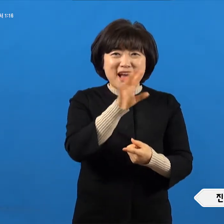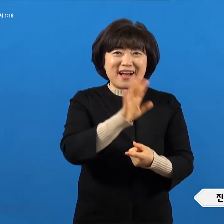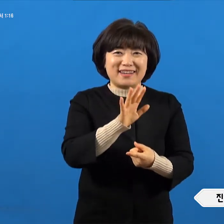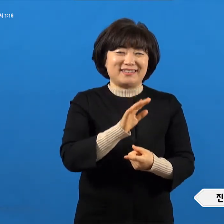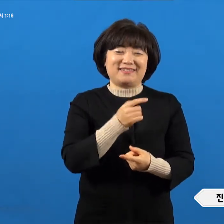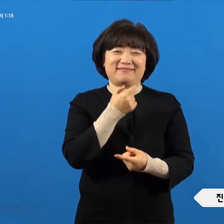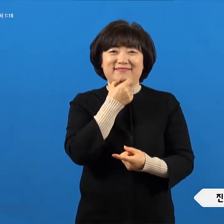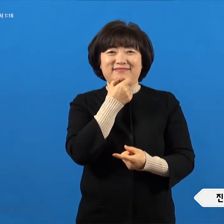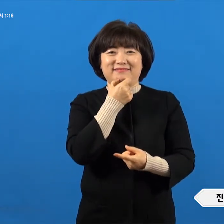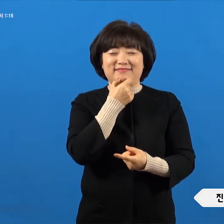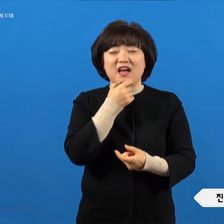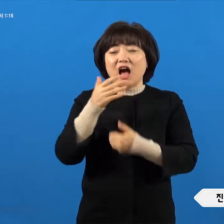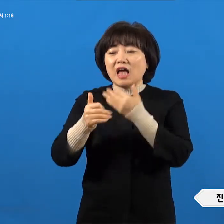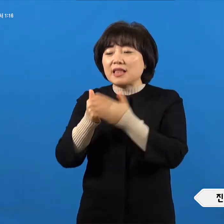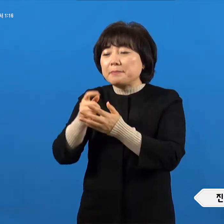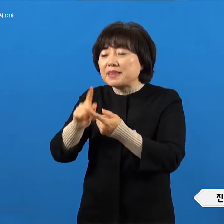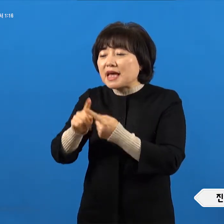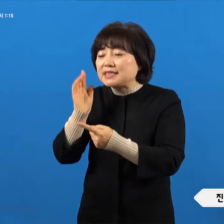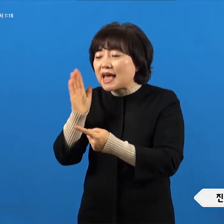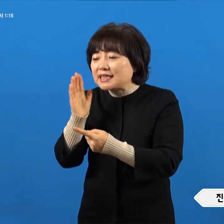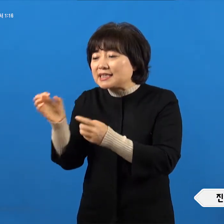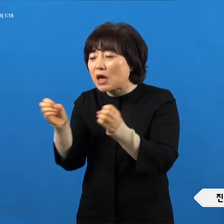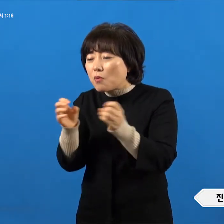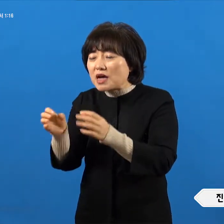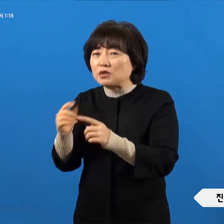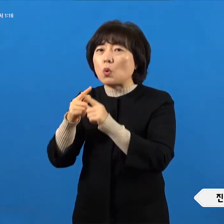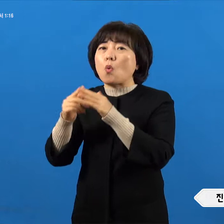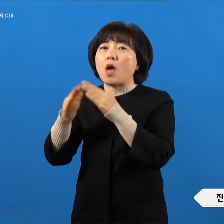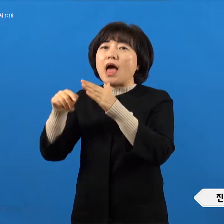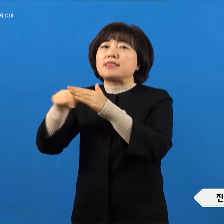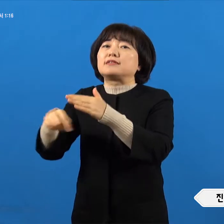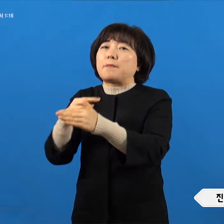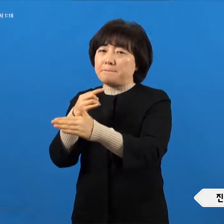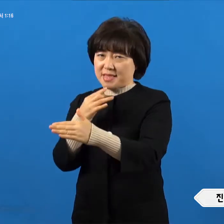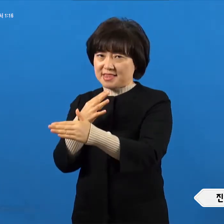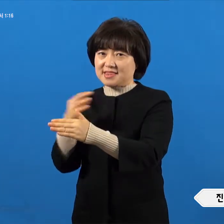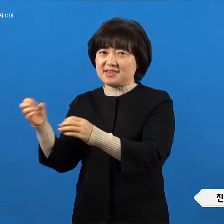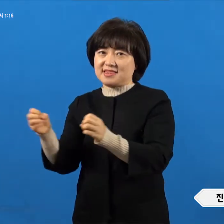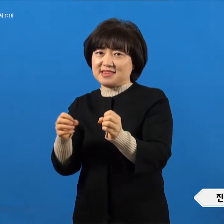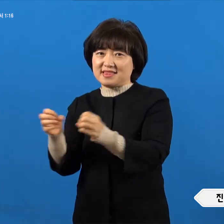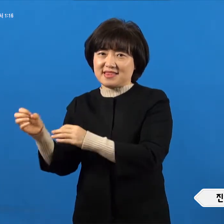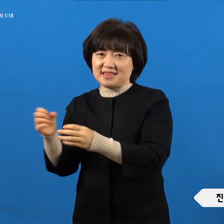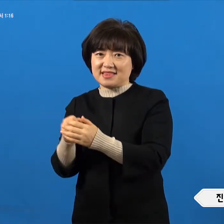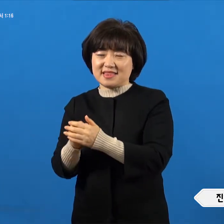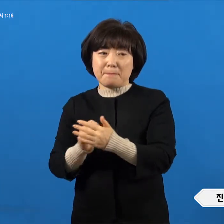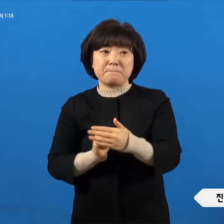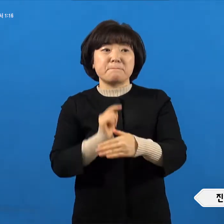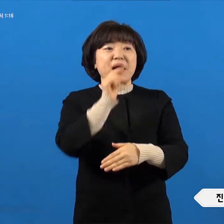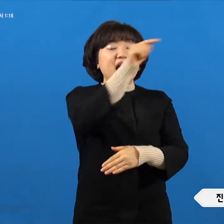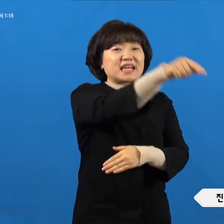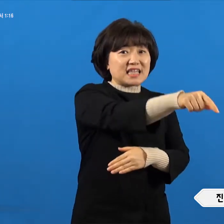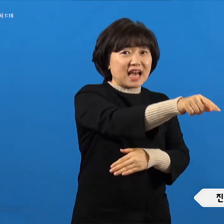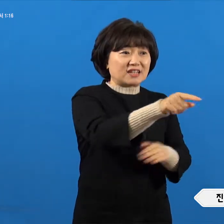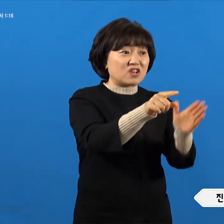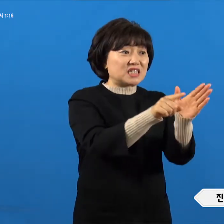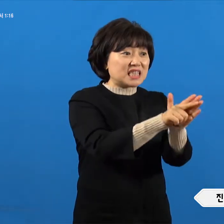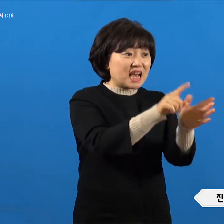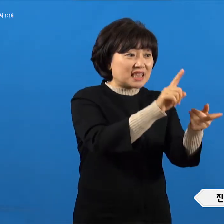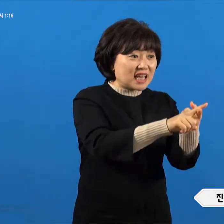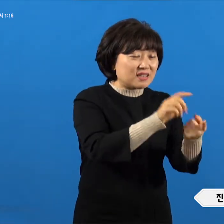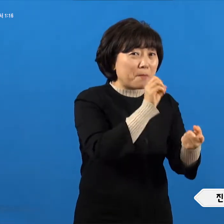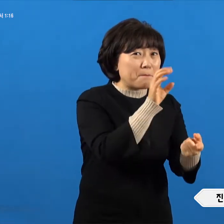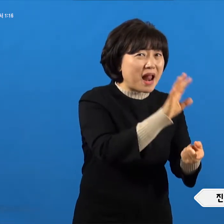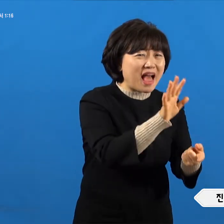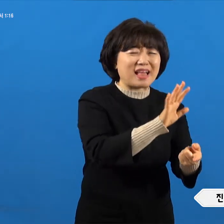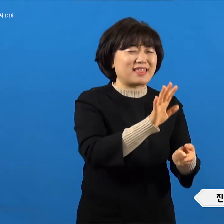얘기는 교회에서만 합니다. 우리의 삶 가운데 신앙의 문제는 아주 특별한 토픽으로